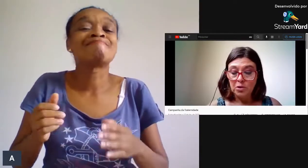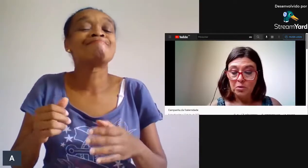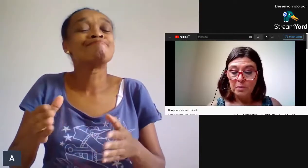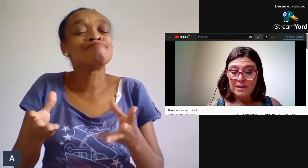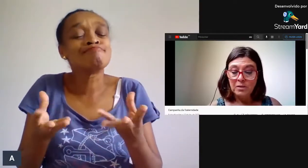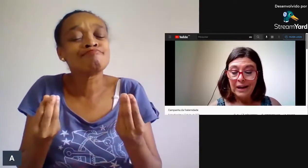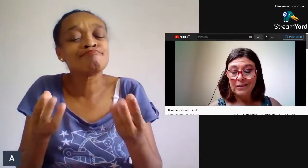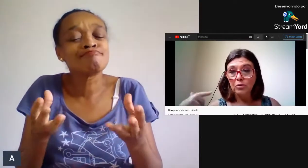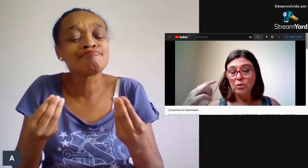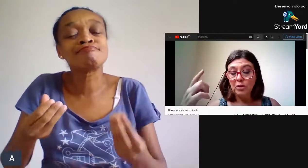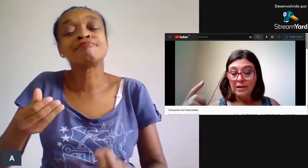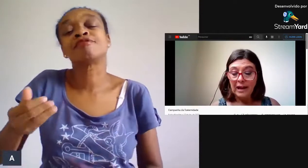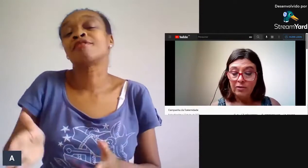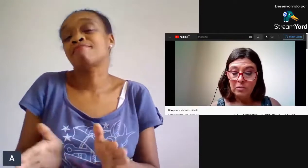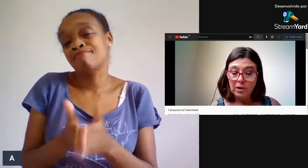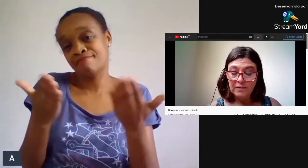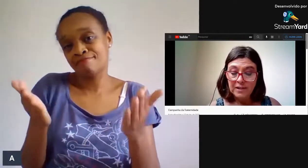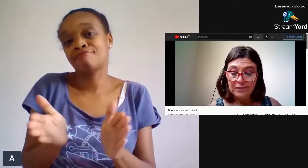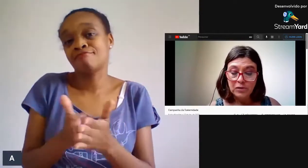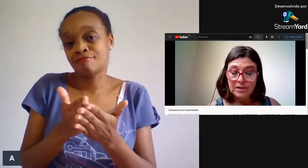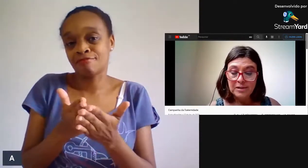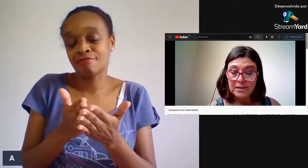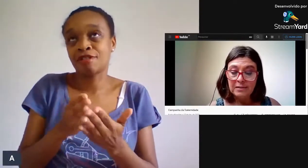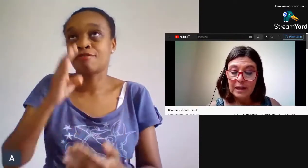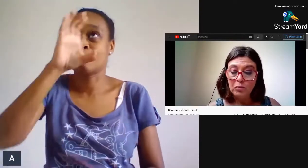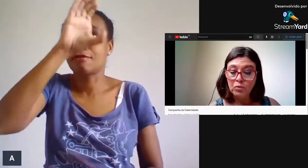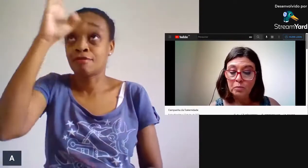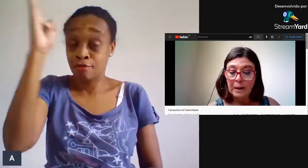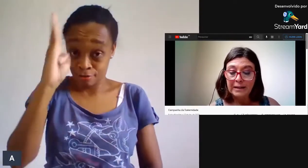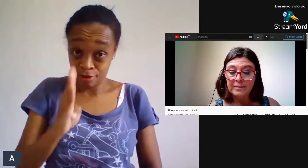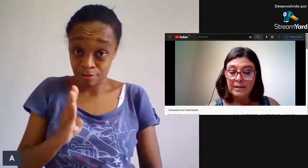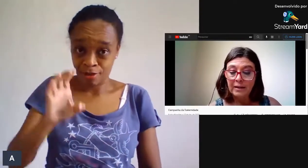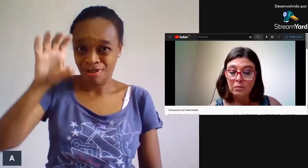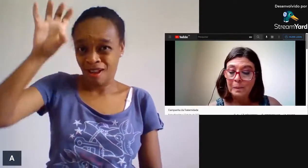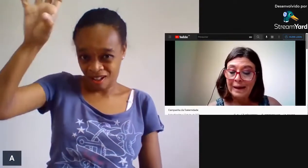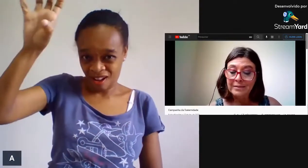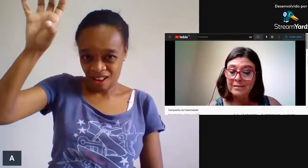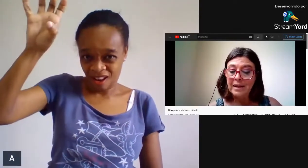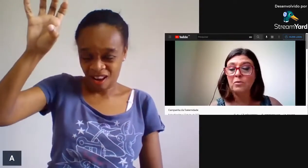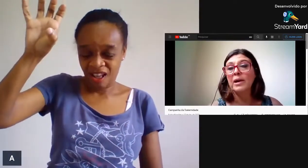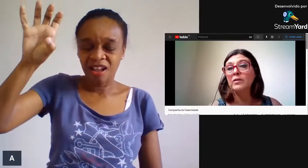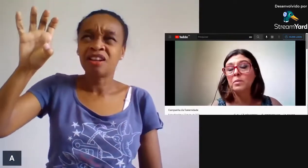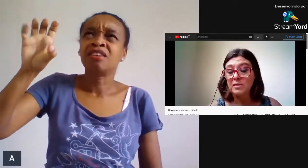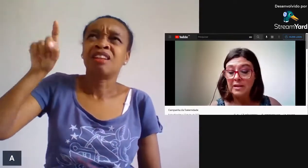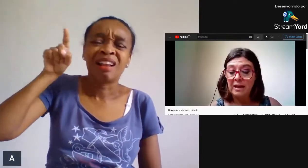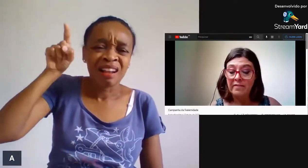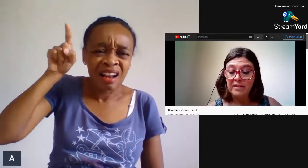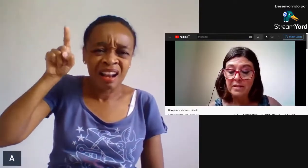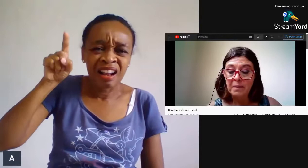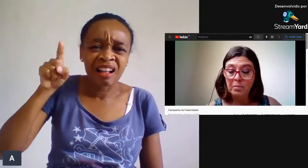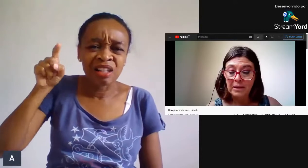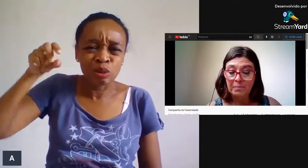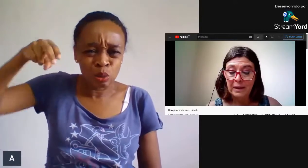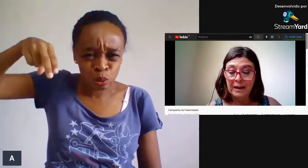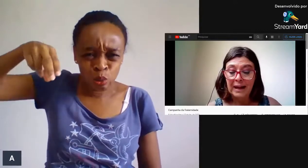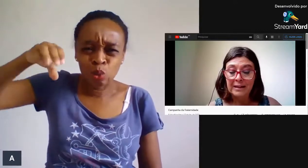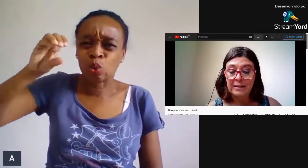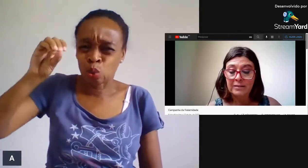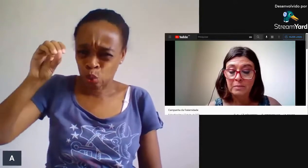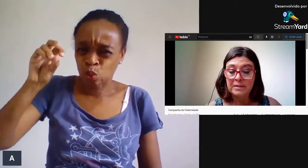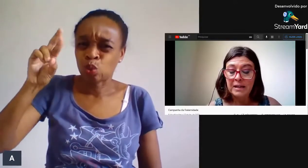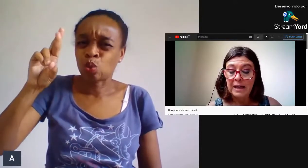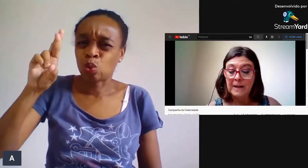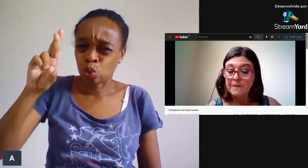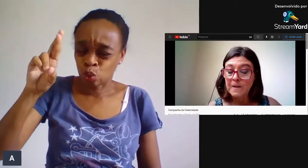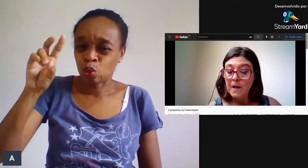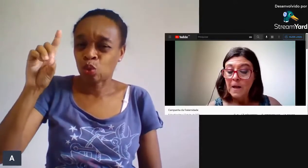muito grande no Brasil, lá no Nordeste, em 1961, os padres, 3 padres que eram responsáveis, né, pela